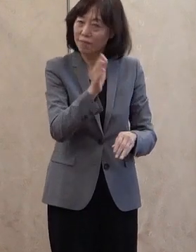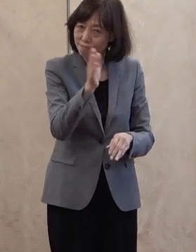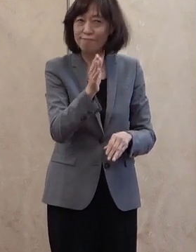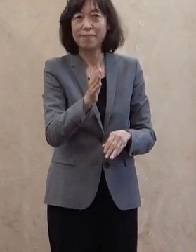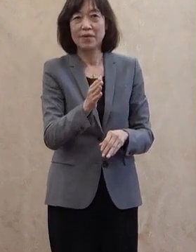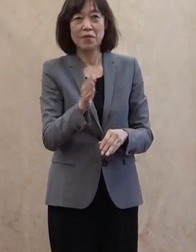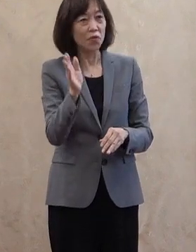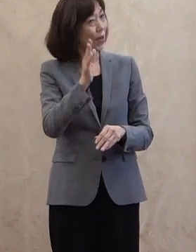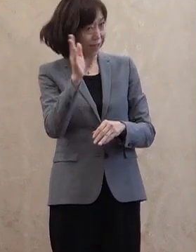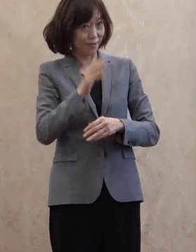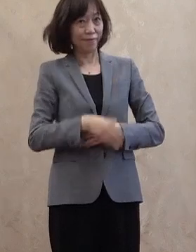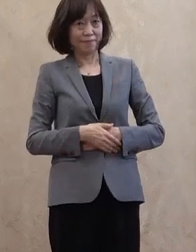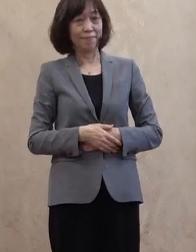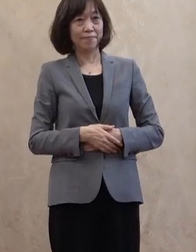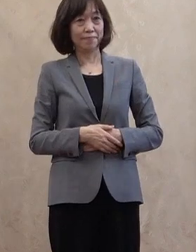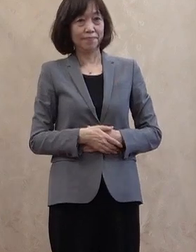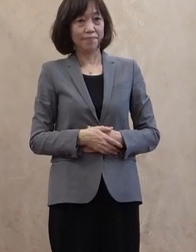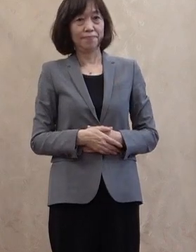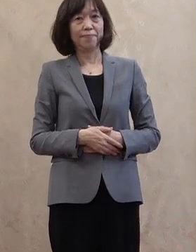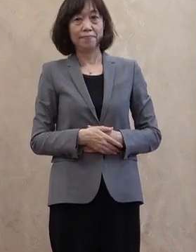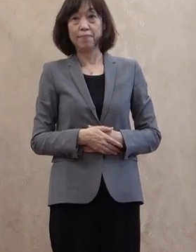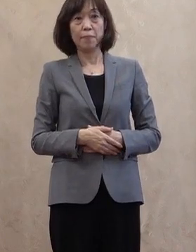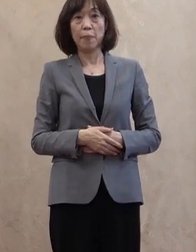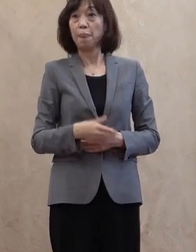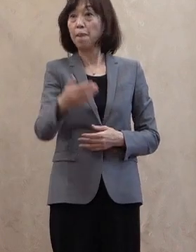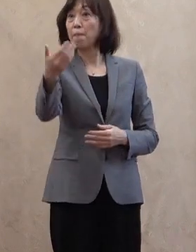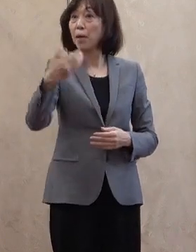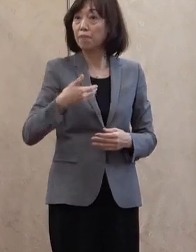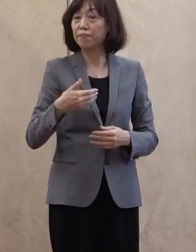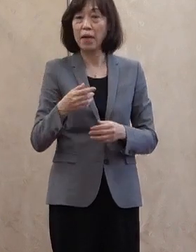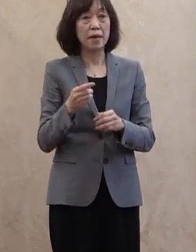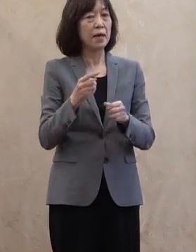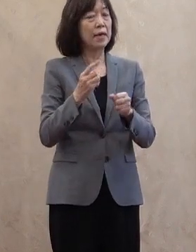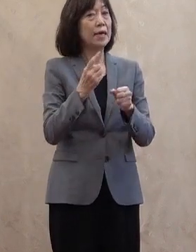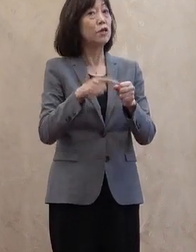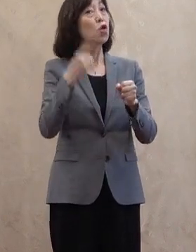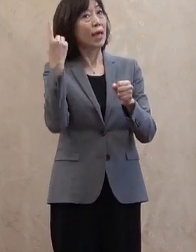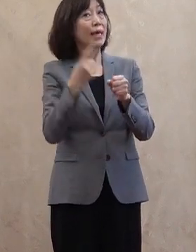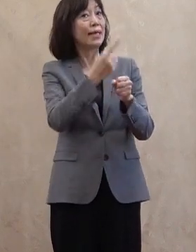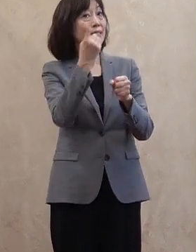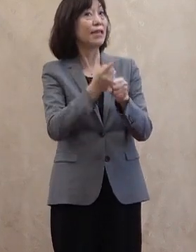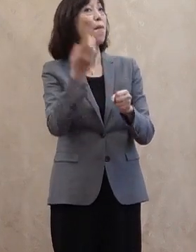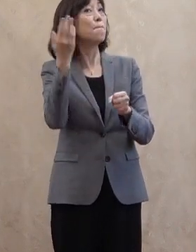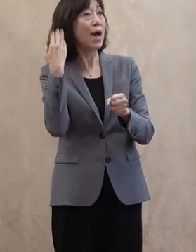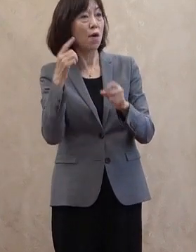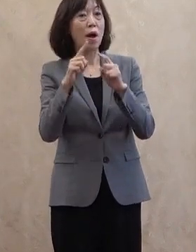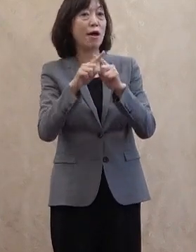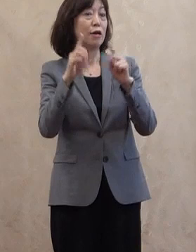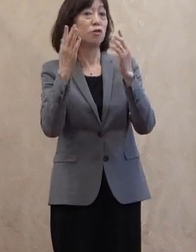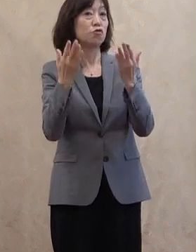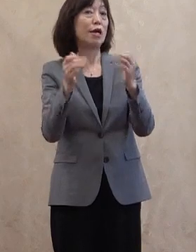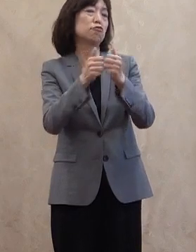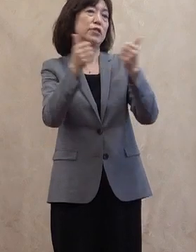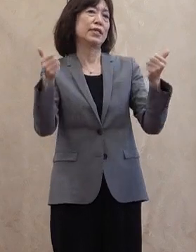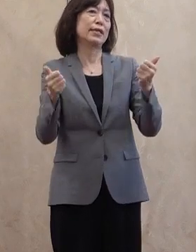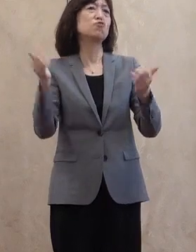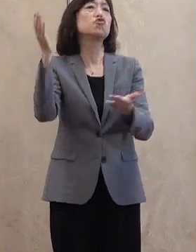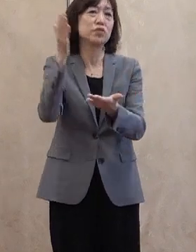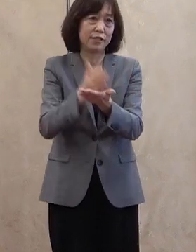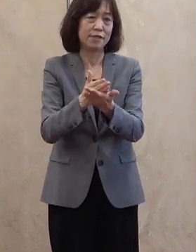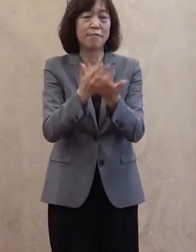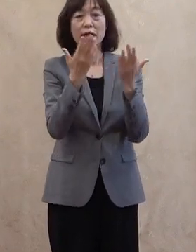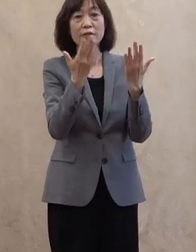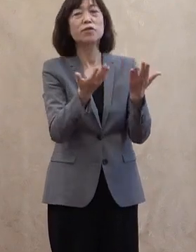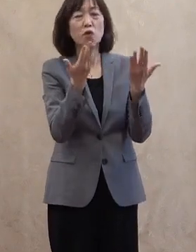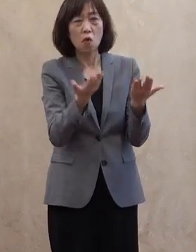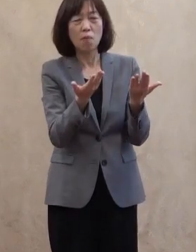ということまでは至ってはいません。 去年ちょうど1年前は入学式が中止になってということで授業もその後中止にな